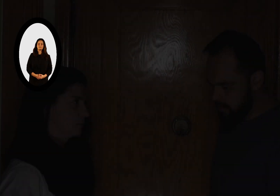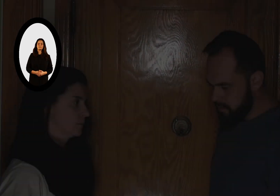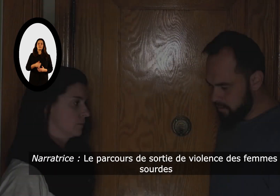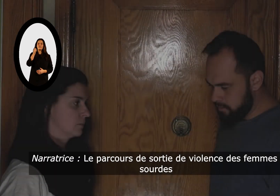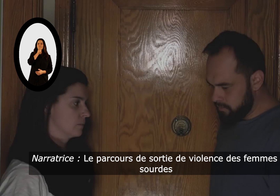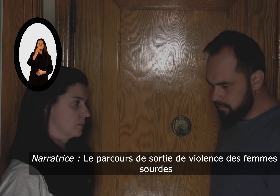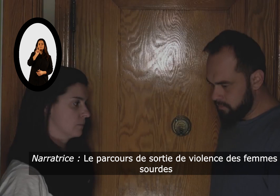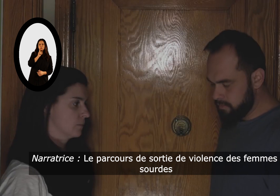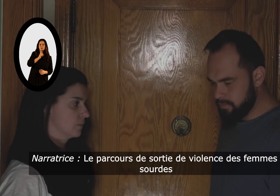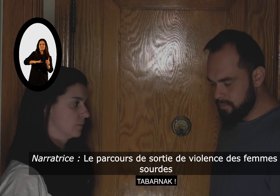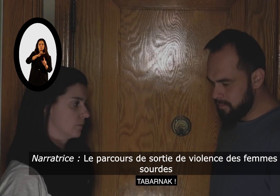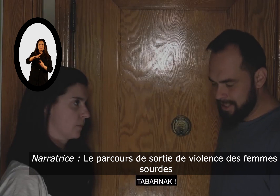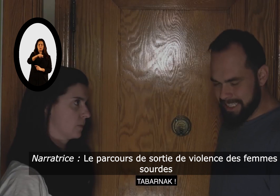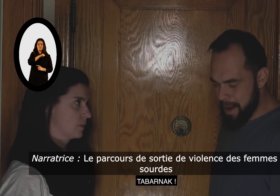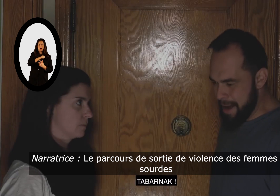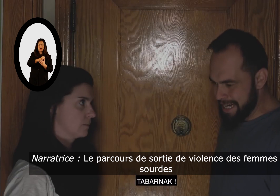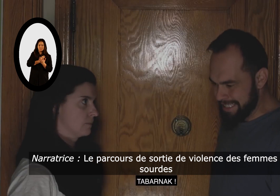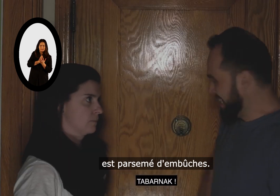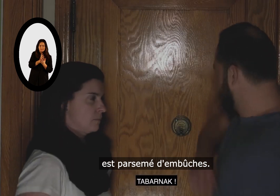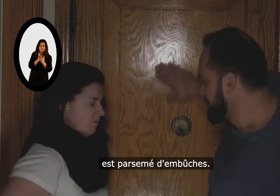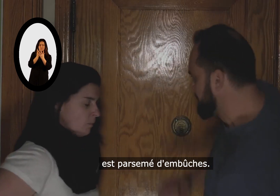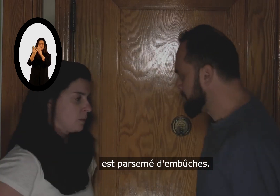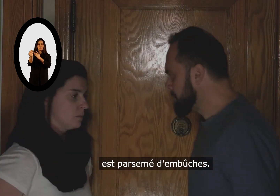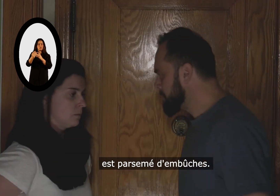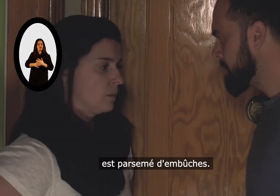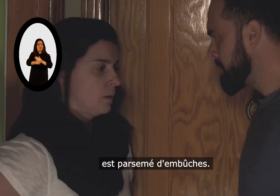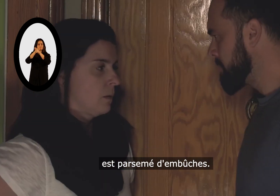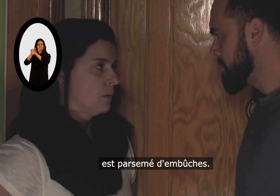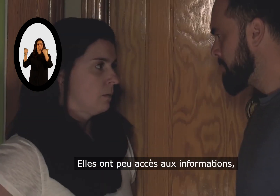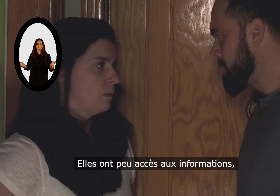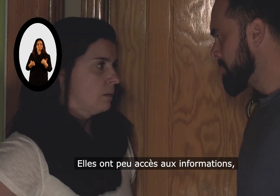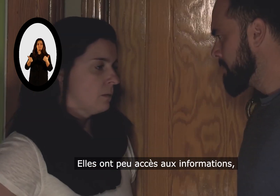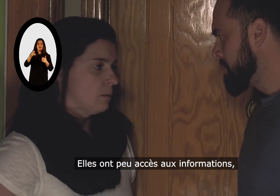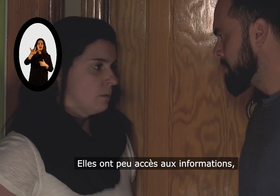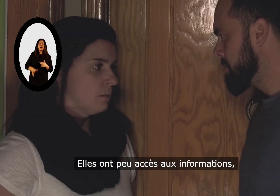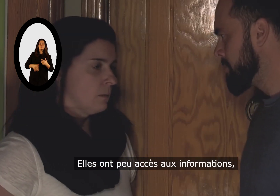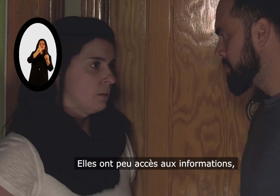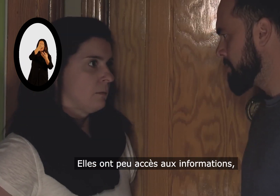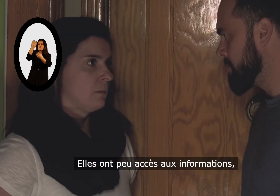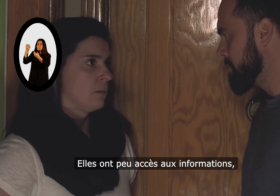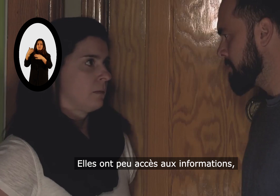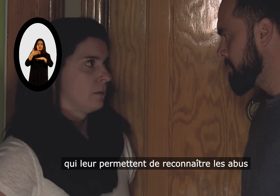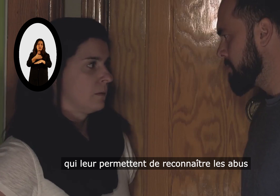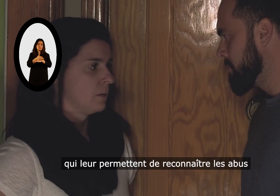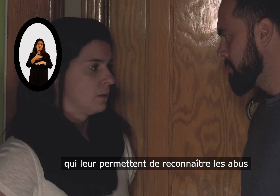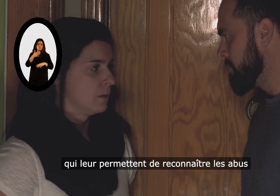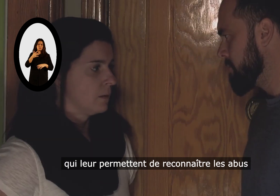Le parcours de sortie de violence des femmes sourdes est parsemé d'embûches. Elles ont peu accès à l'information qui leur permette de